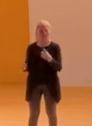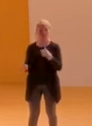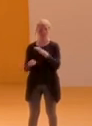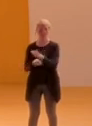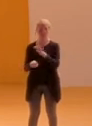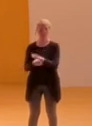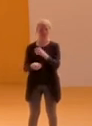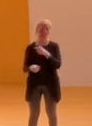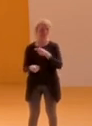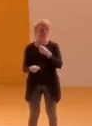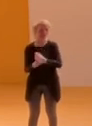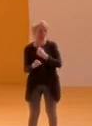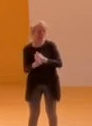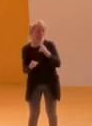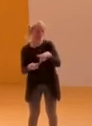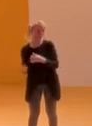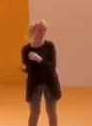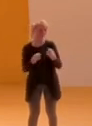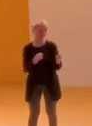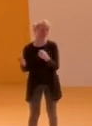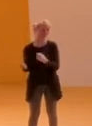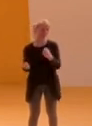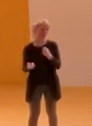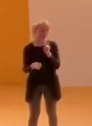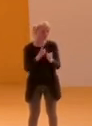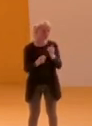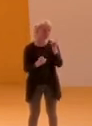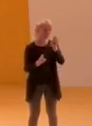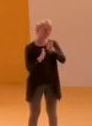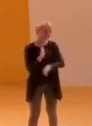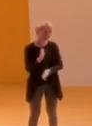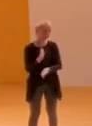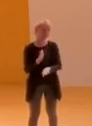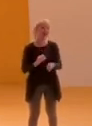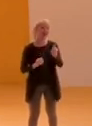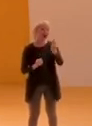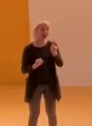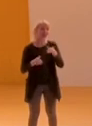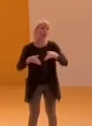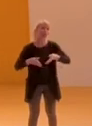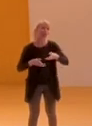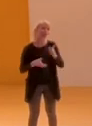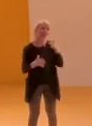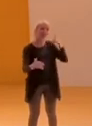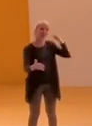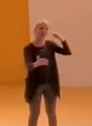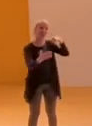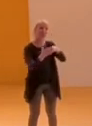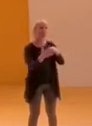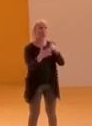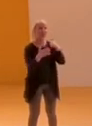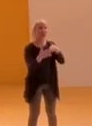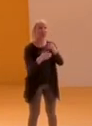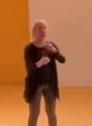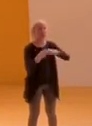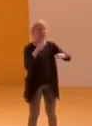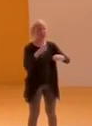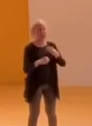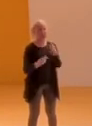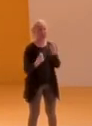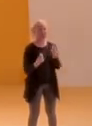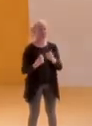produkować i dostarczać zdecydowanie szybciej taniej tylko że niestety to jest droga do problemów monetarnych problemów